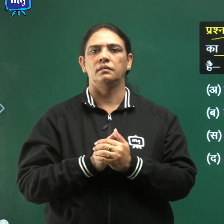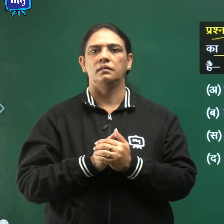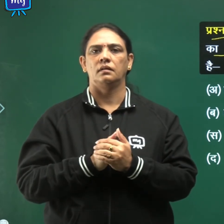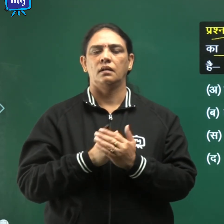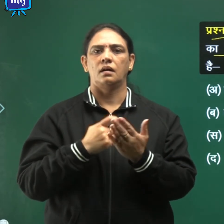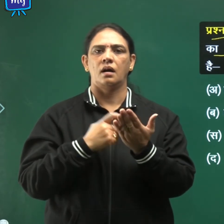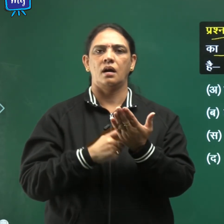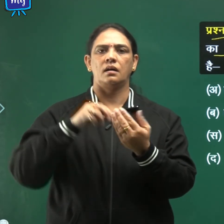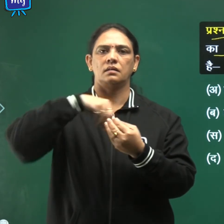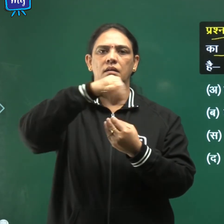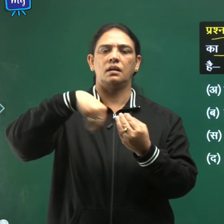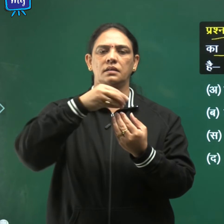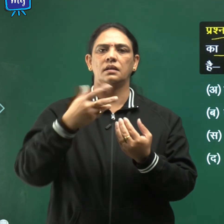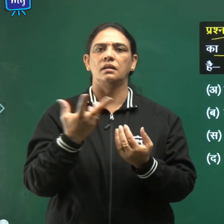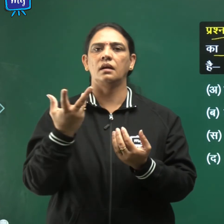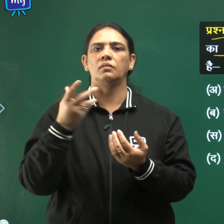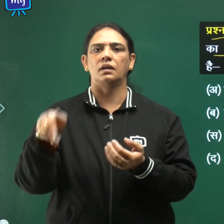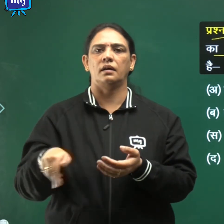क्या संबंध होता है?